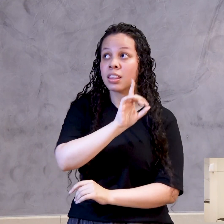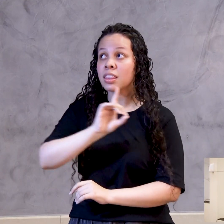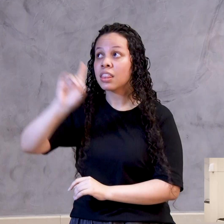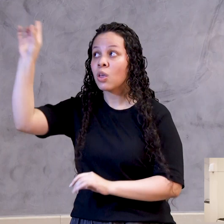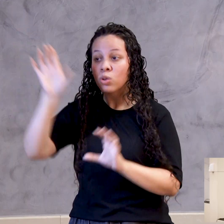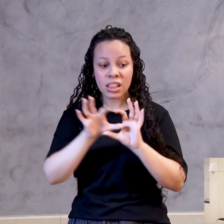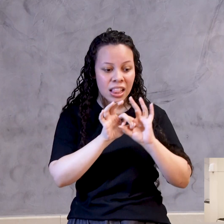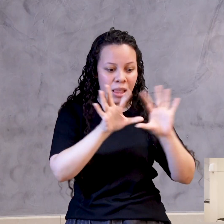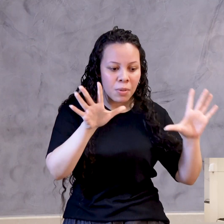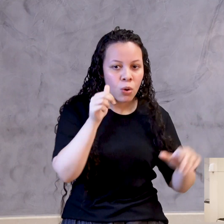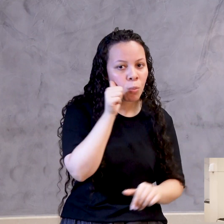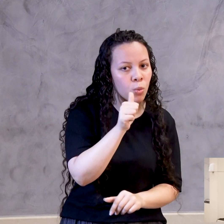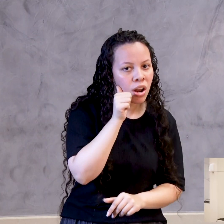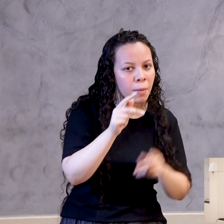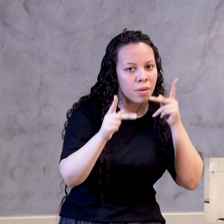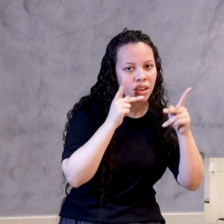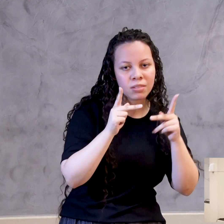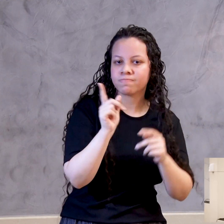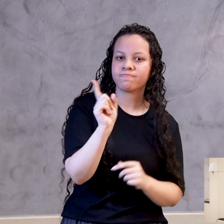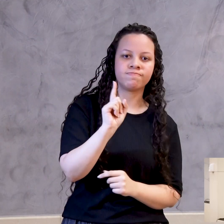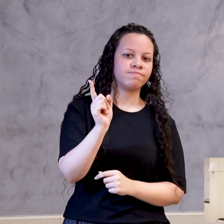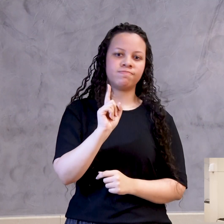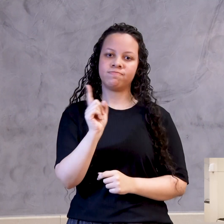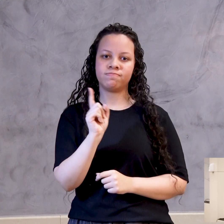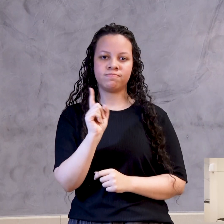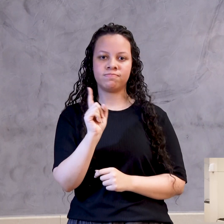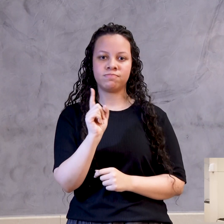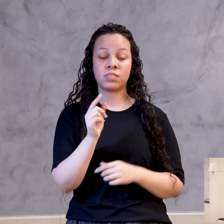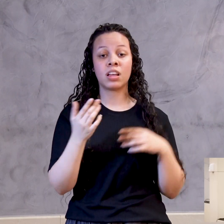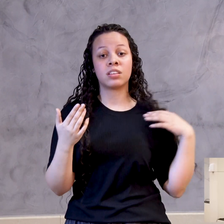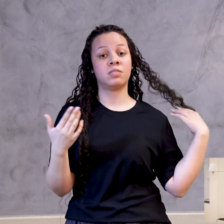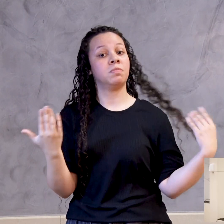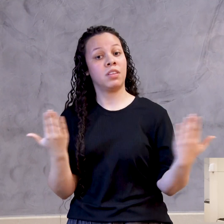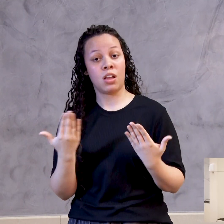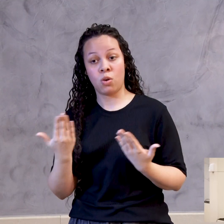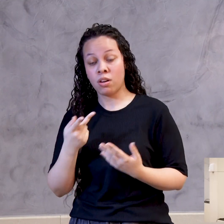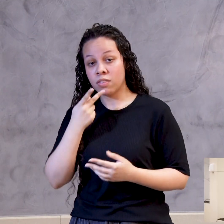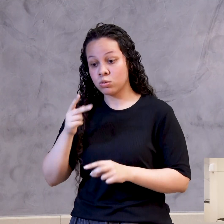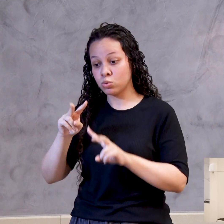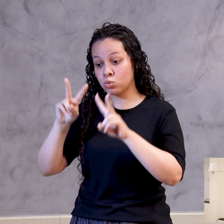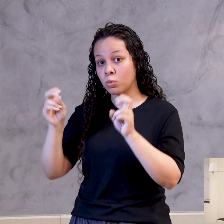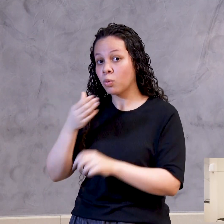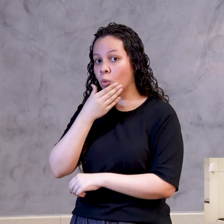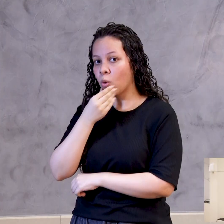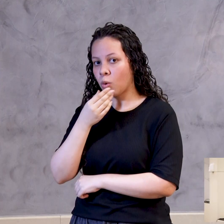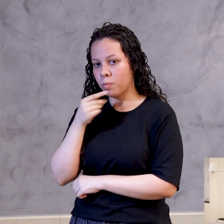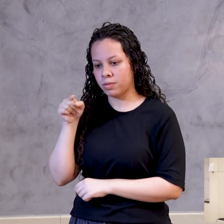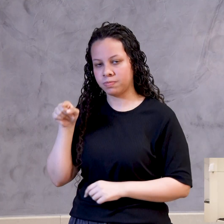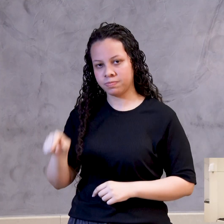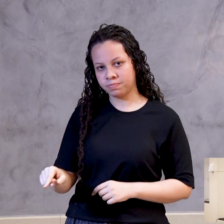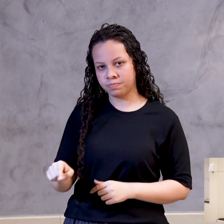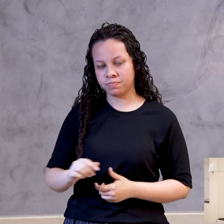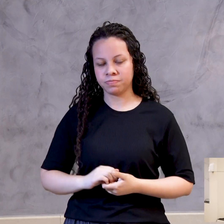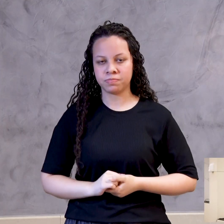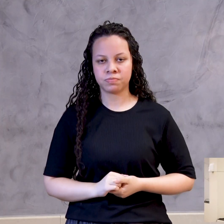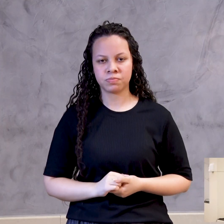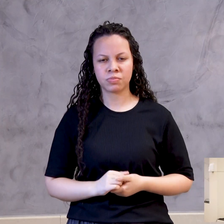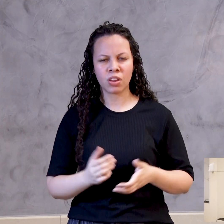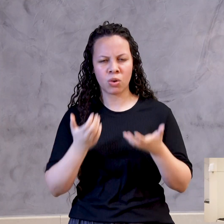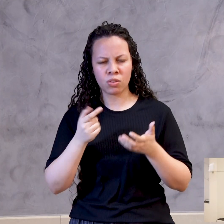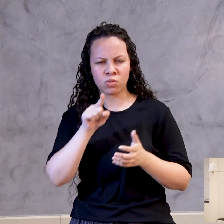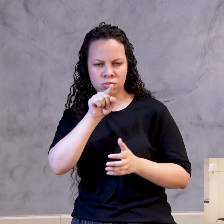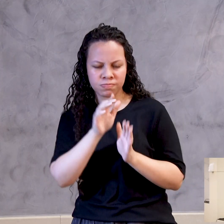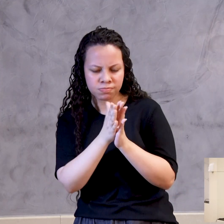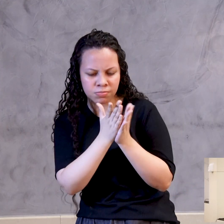mulheres sobre o ministério? Tomando os homens, então, eu quero que você vá comigo a